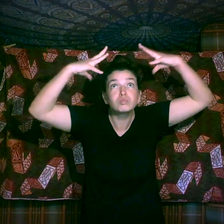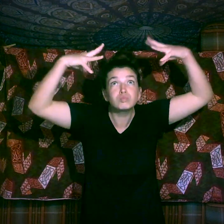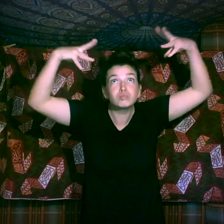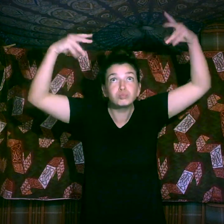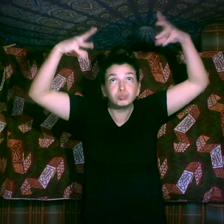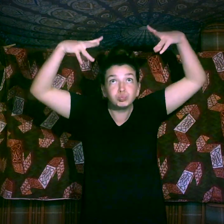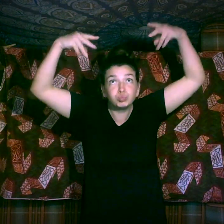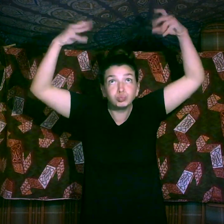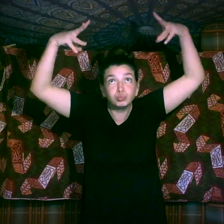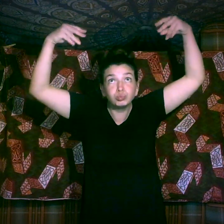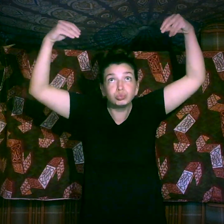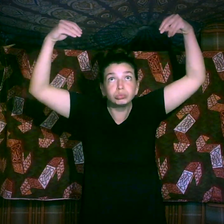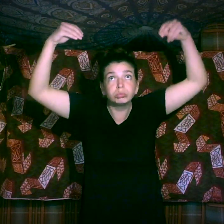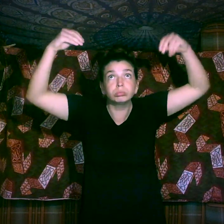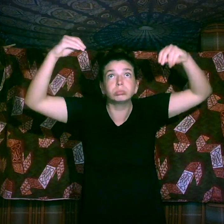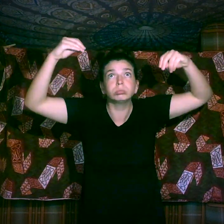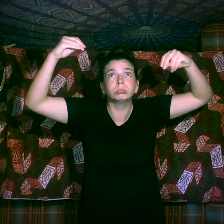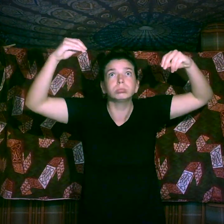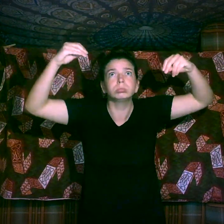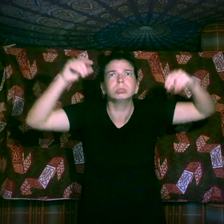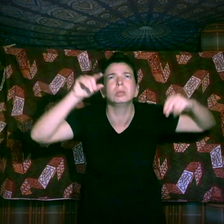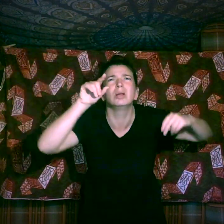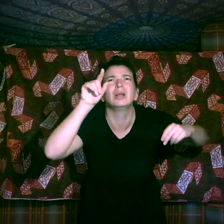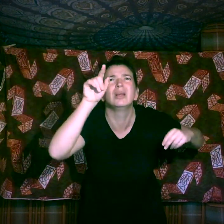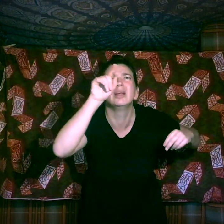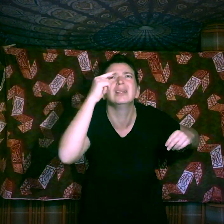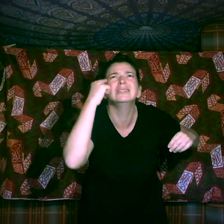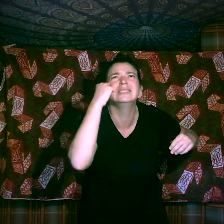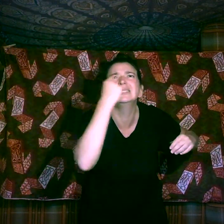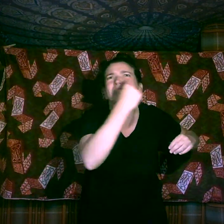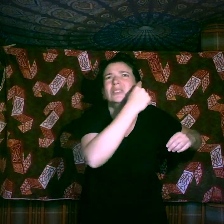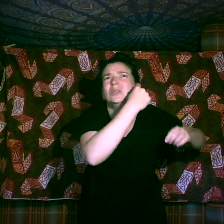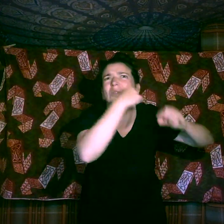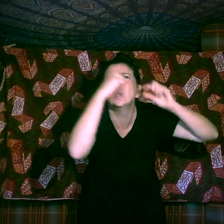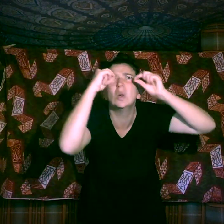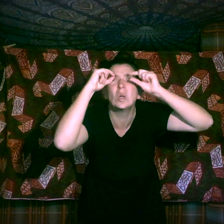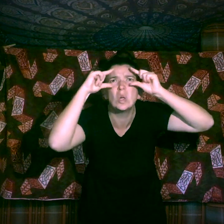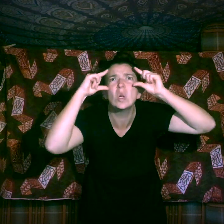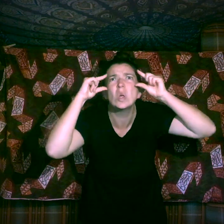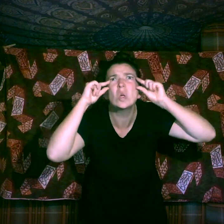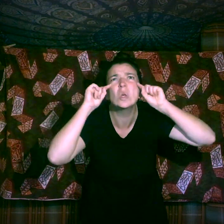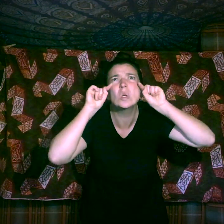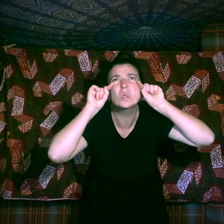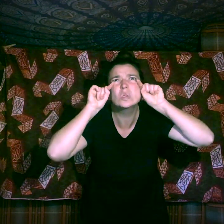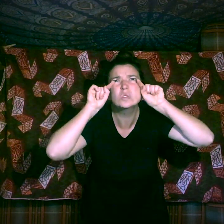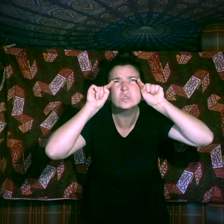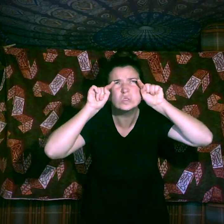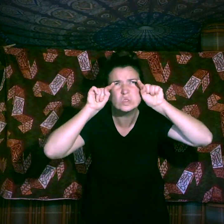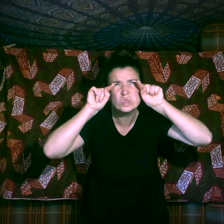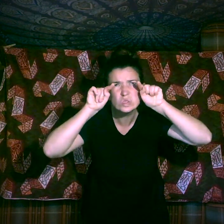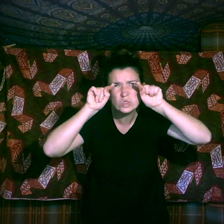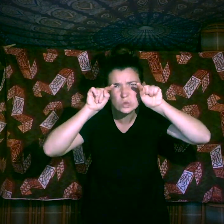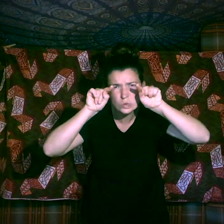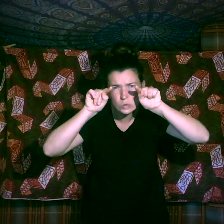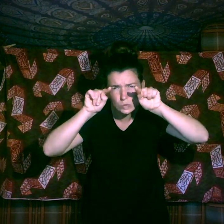deux oreilles poilues, deux yeux perçants.